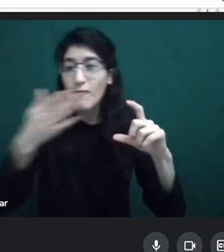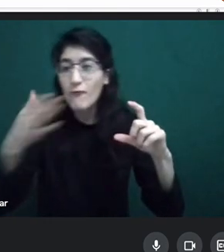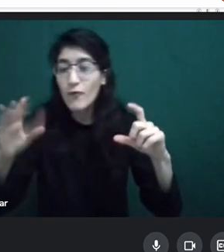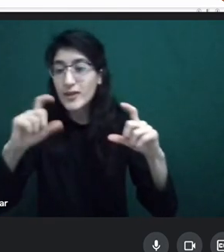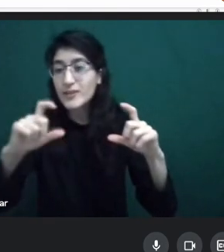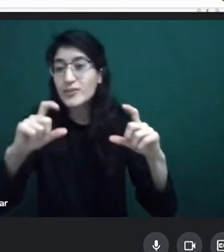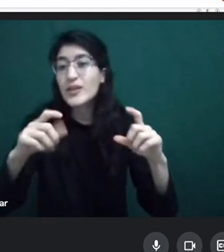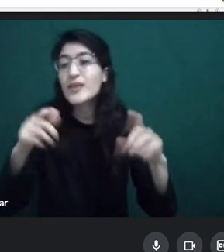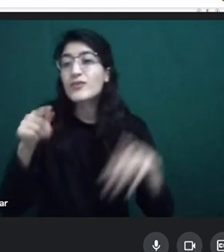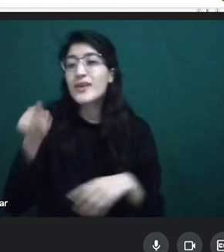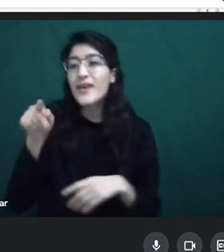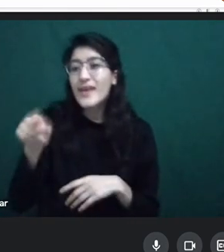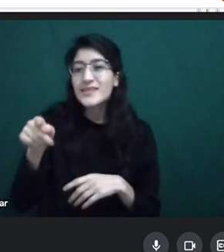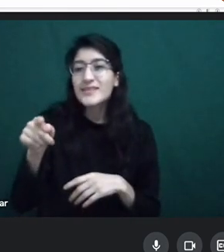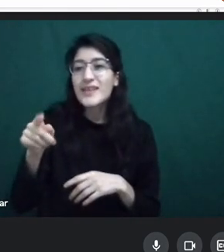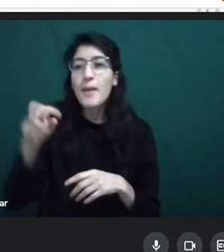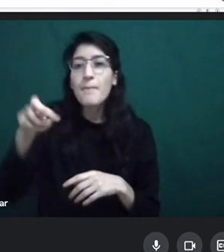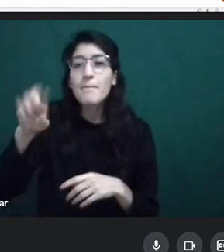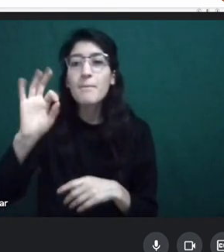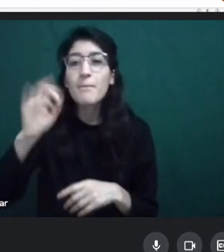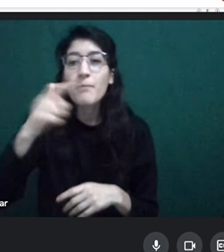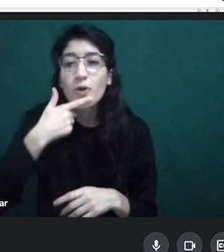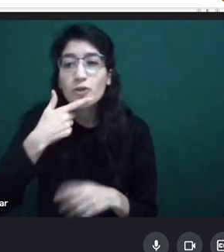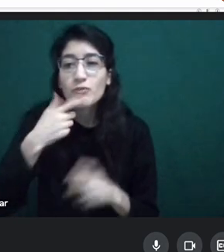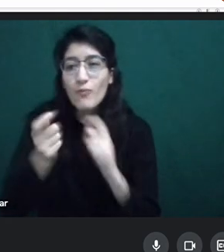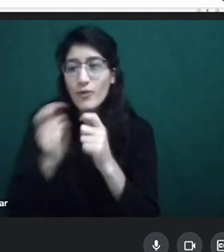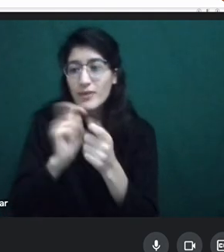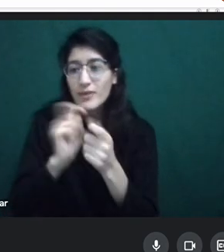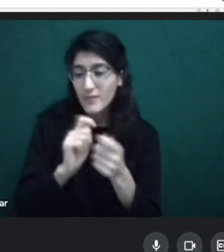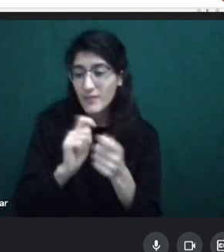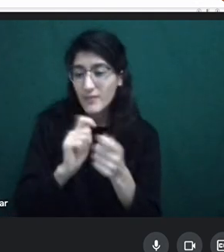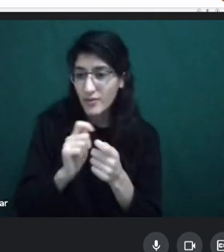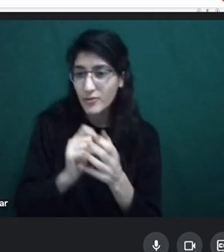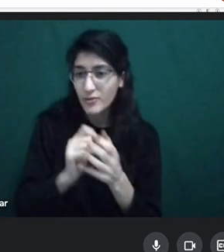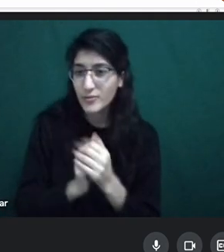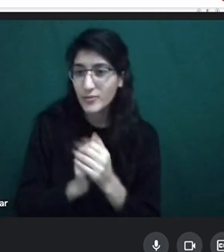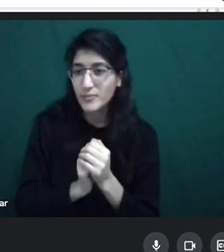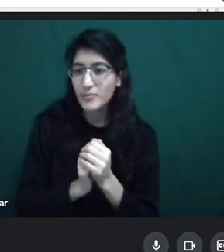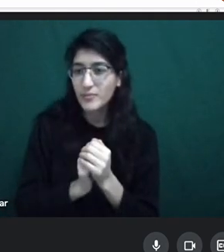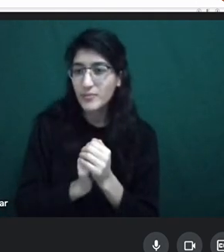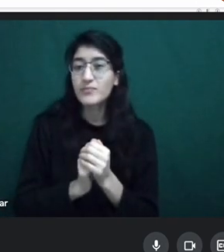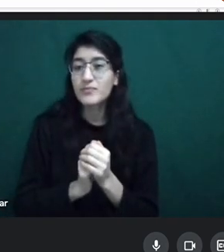lo vimos desde principio de año, porque todo lo que vimos hasta ahora,